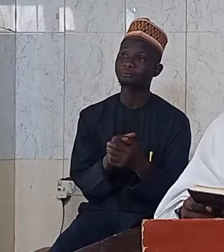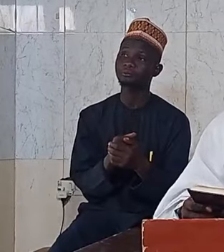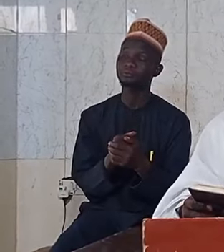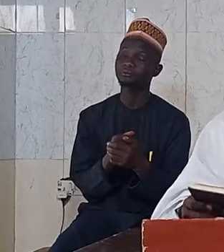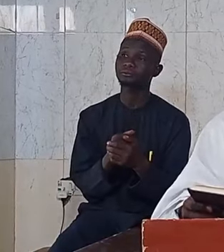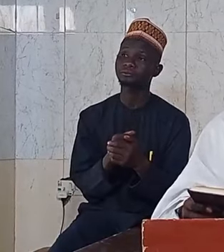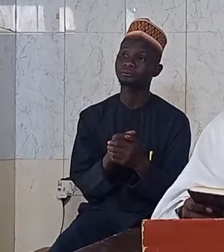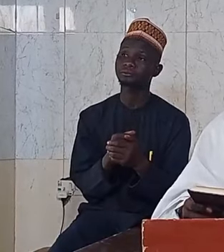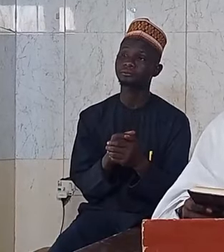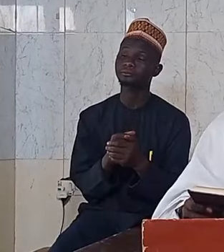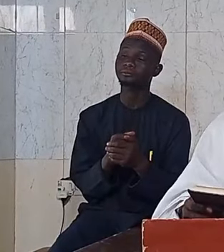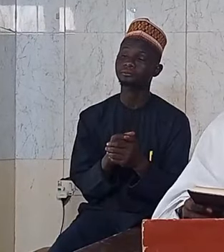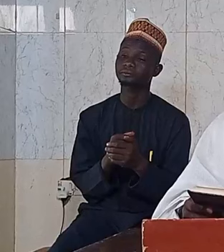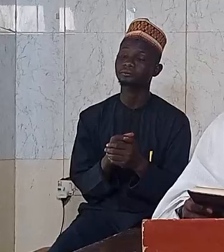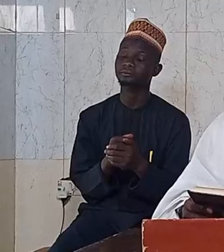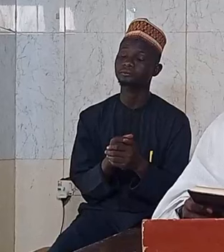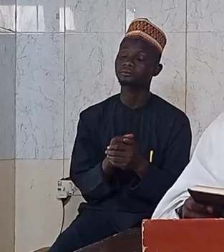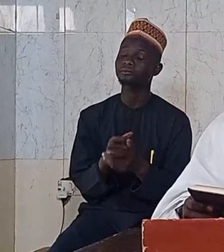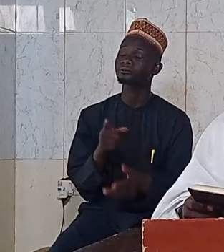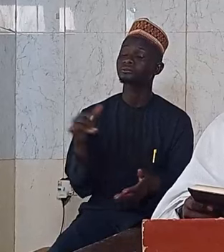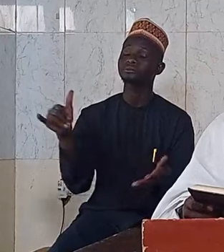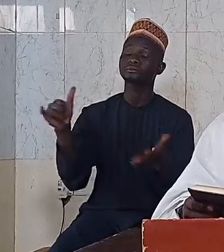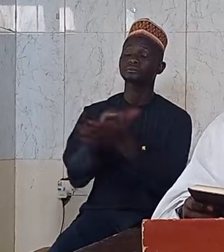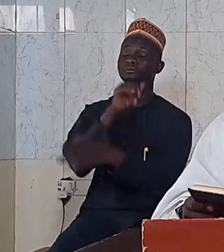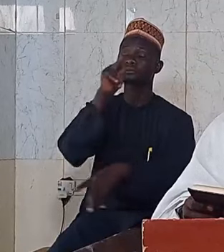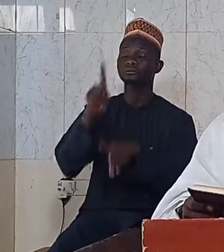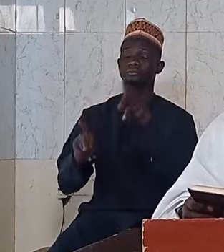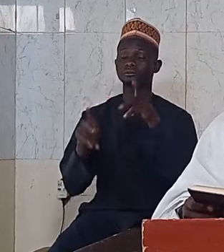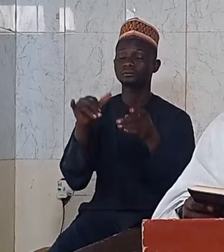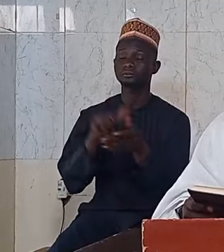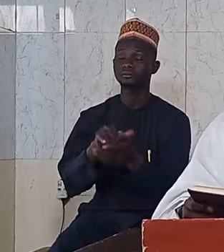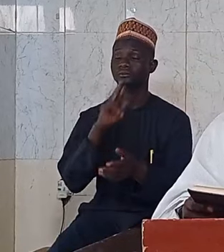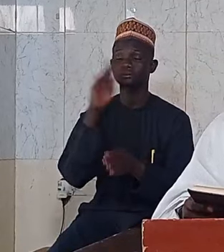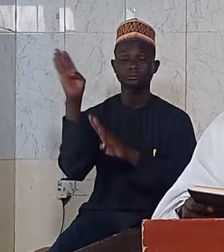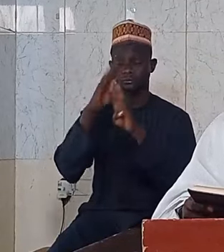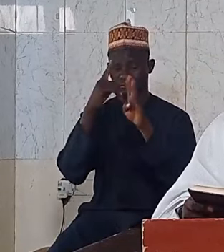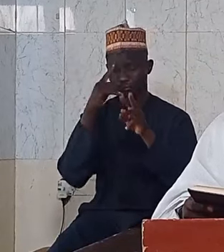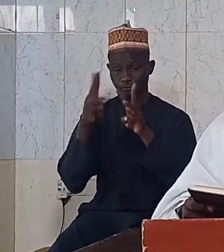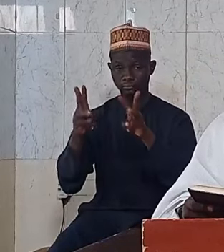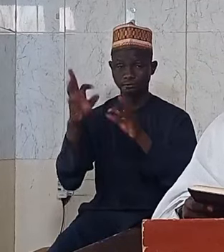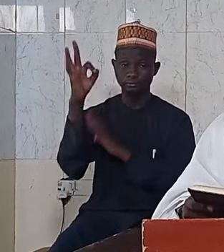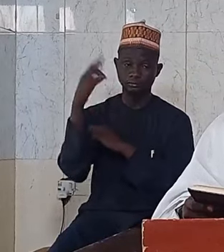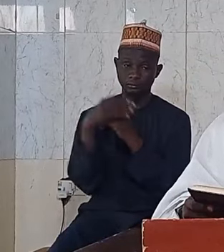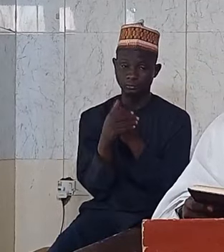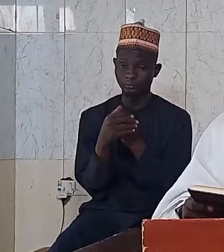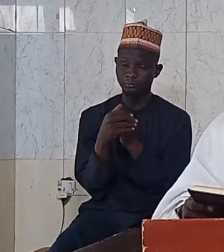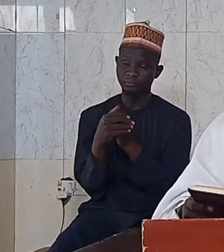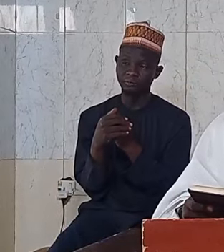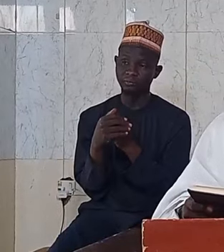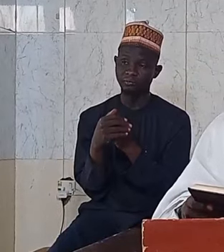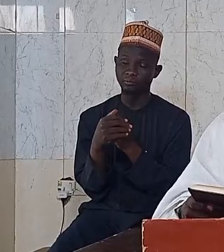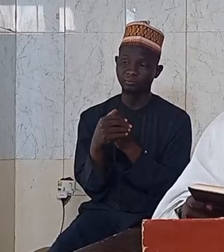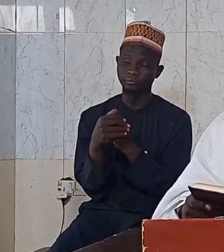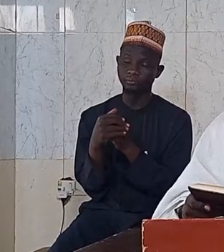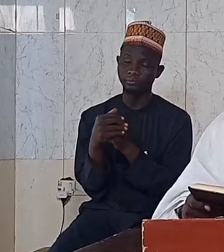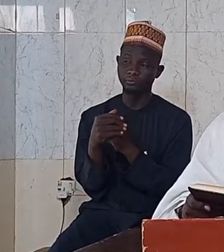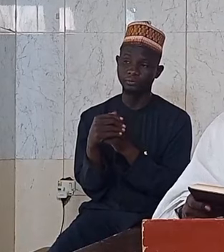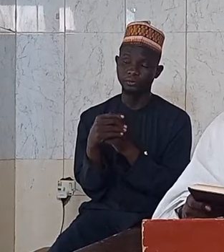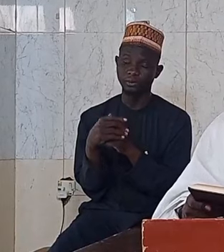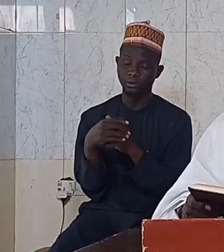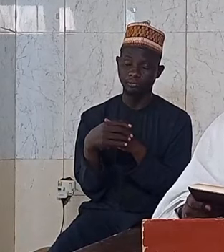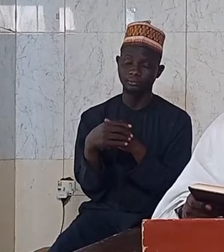anna alladhi yuqatilu fi sabilillah me yaqi fi sabilillah معتمدا على